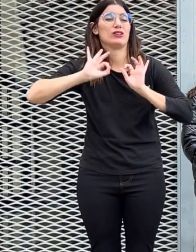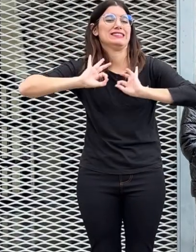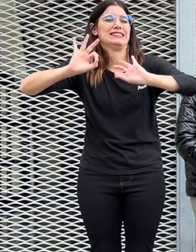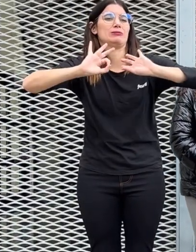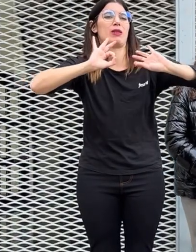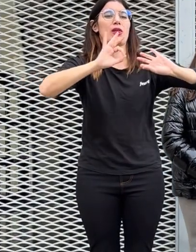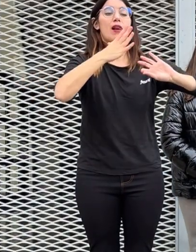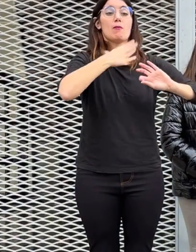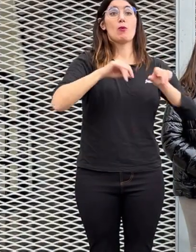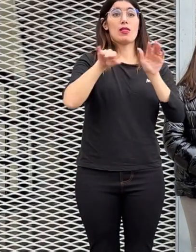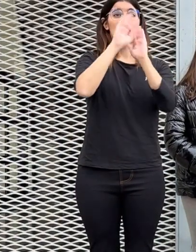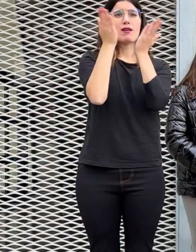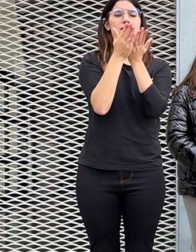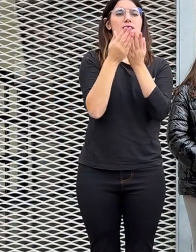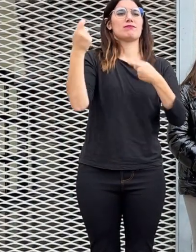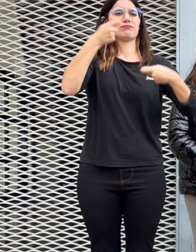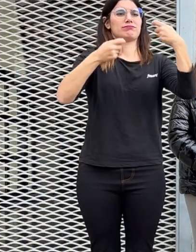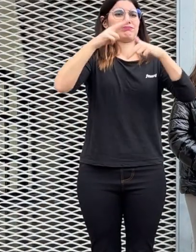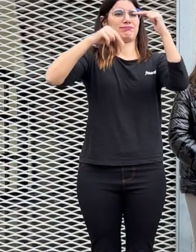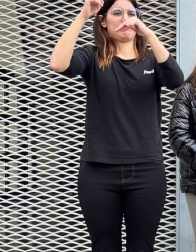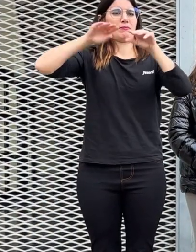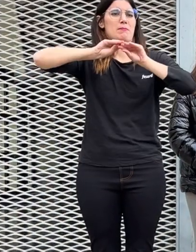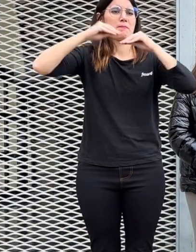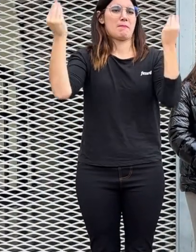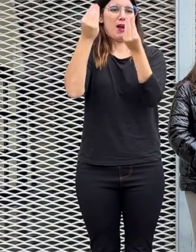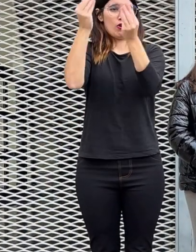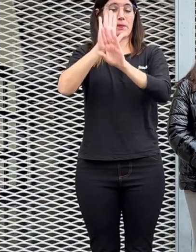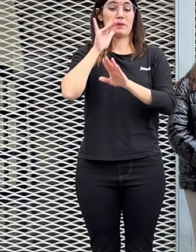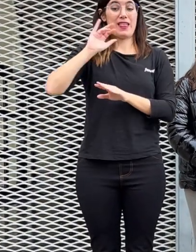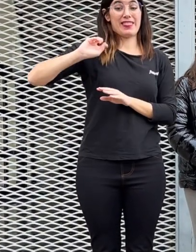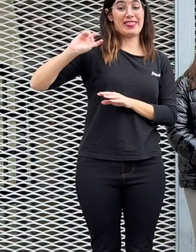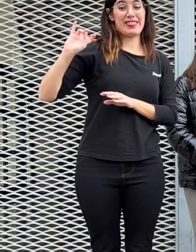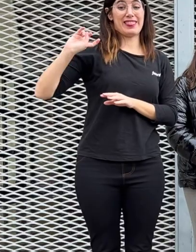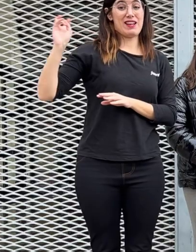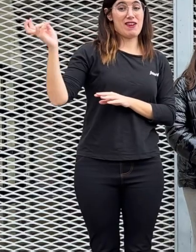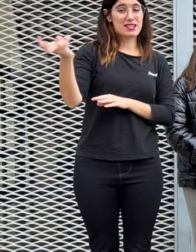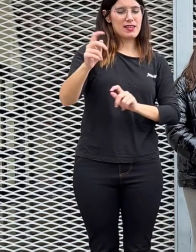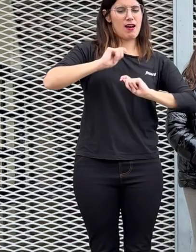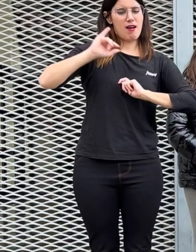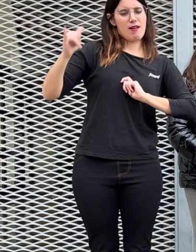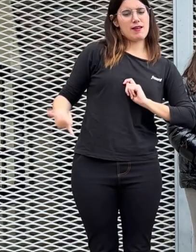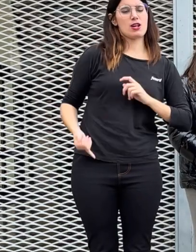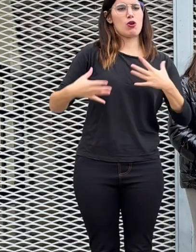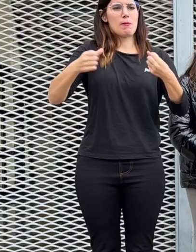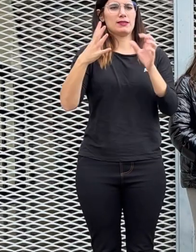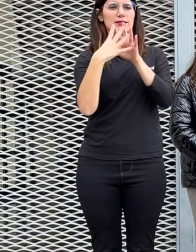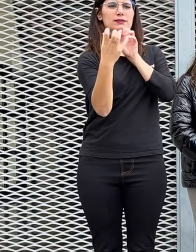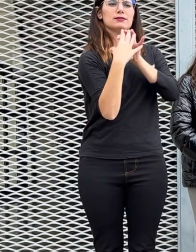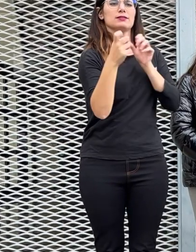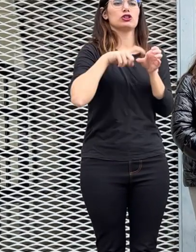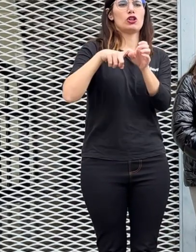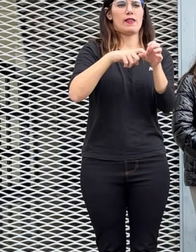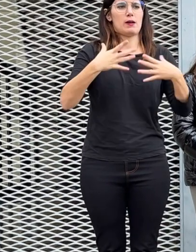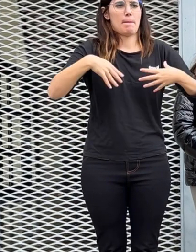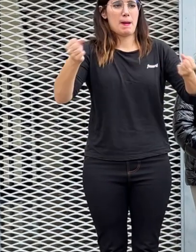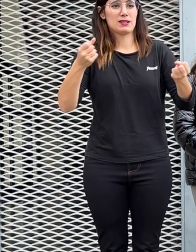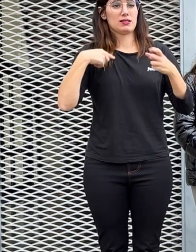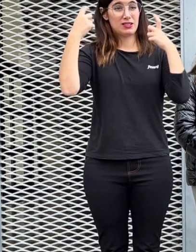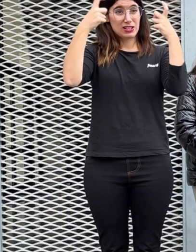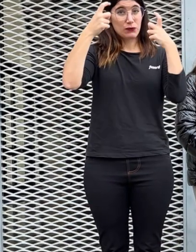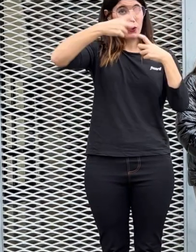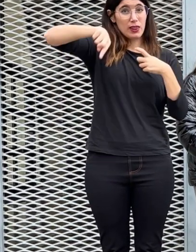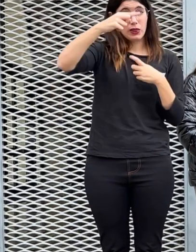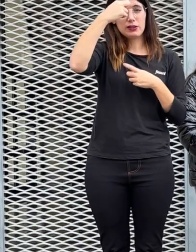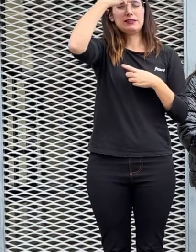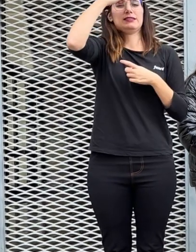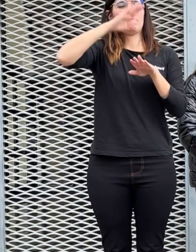fer del món un lloc millor. La diversitat ens enriqueix i ens ensenya a ser més comprensius i solidaris. Fem un esforç conscient